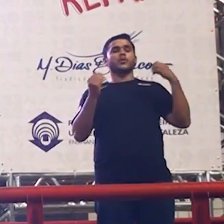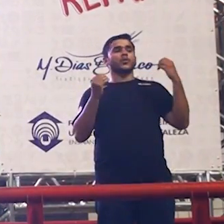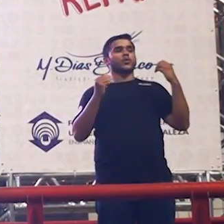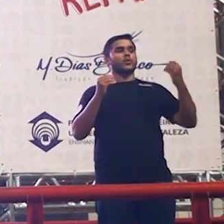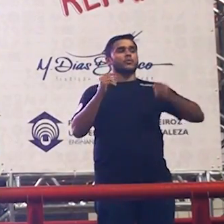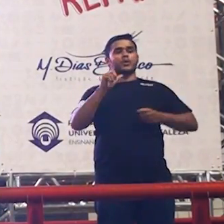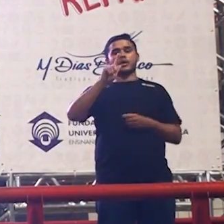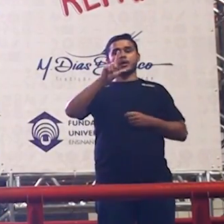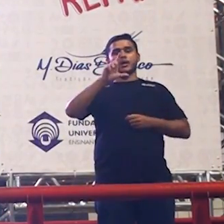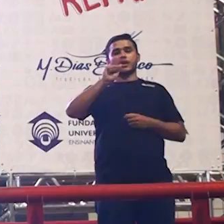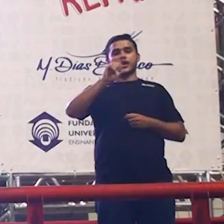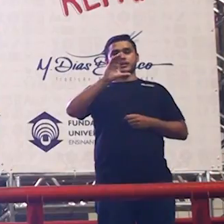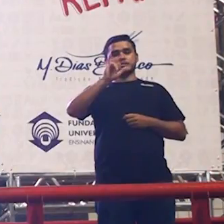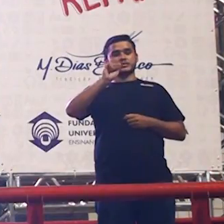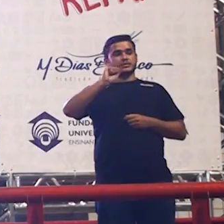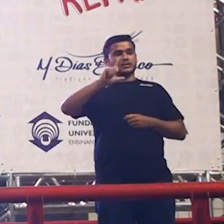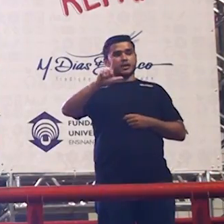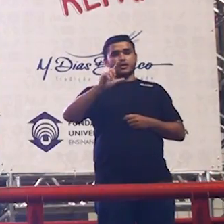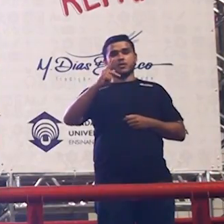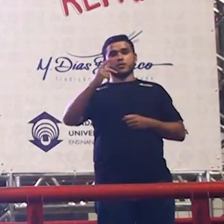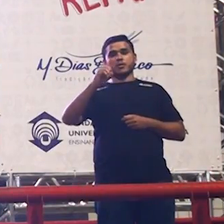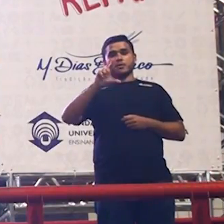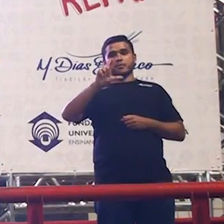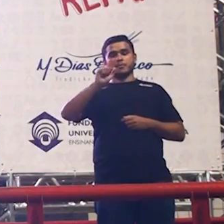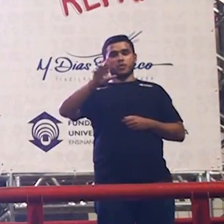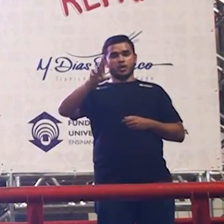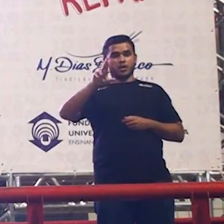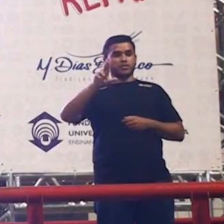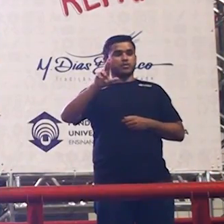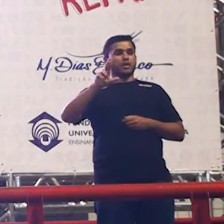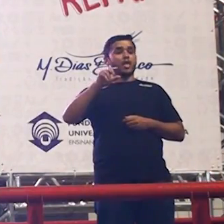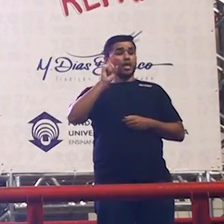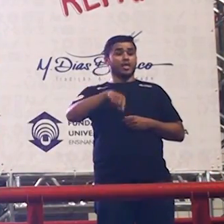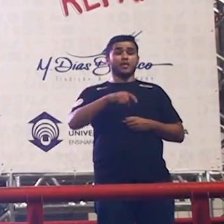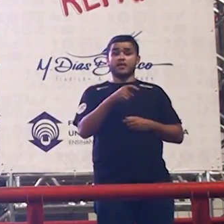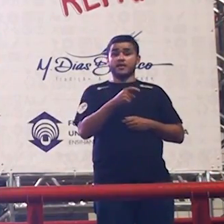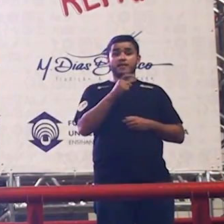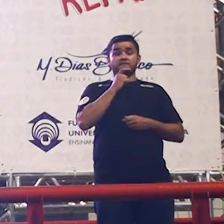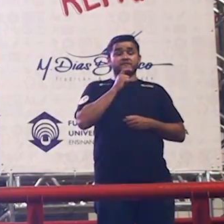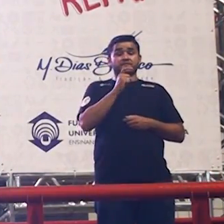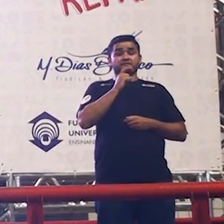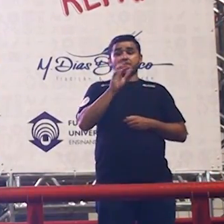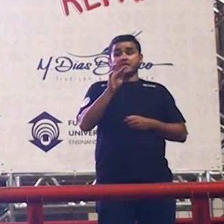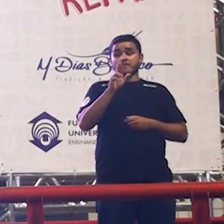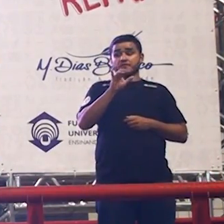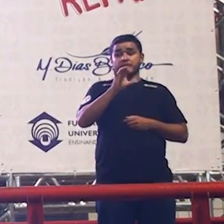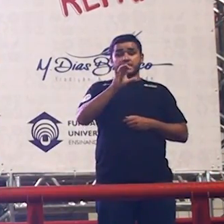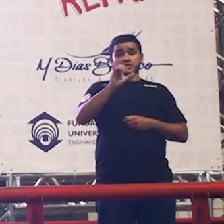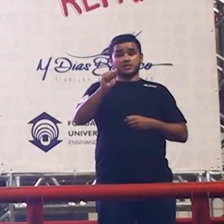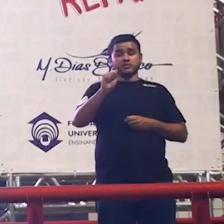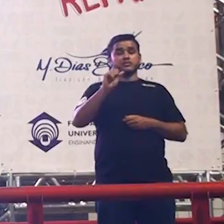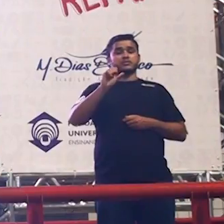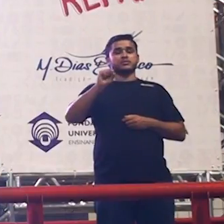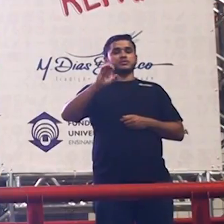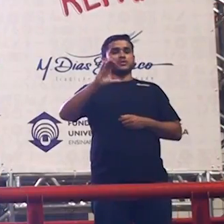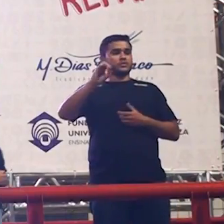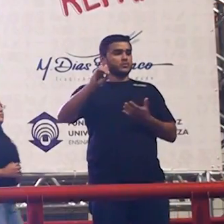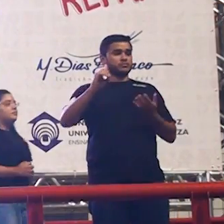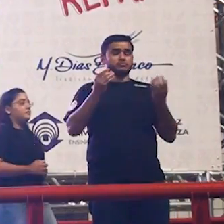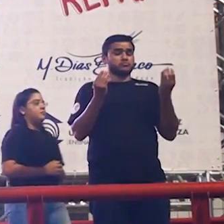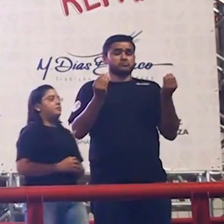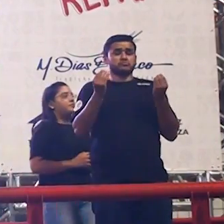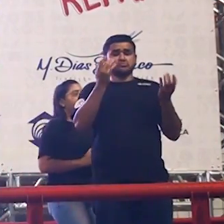ou polar. Fria e seca. É só anotar, frio e seco. Não tem o que